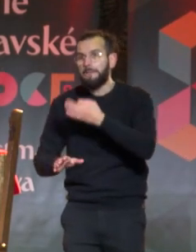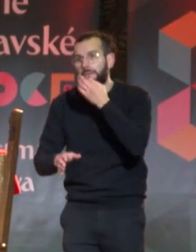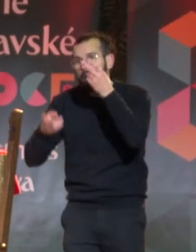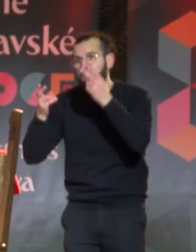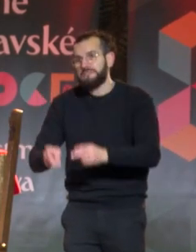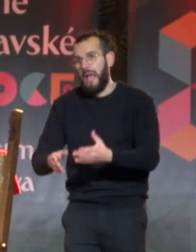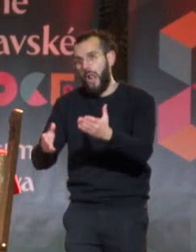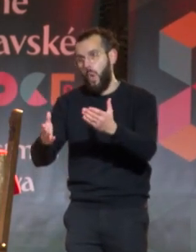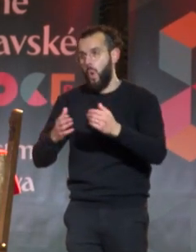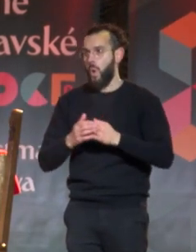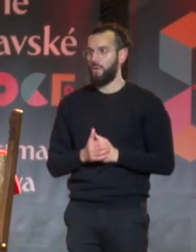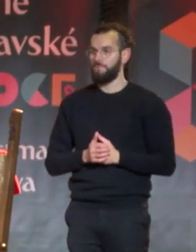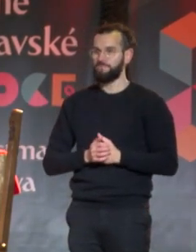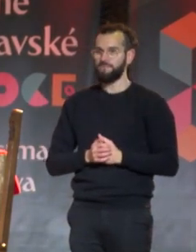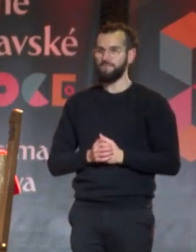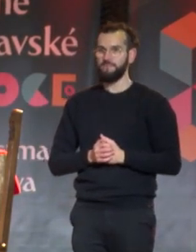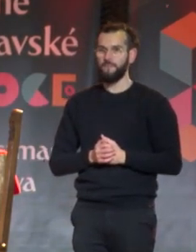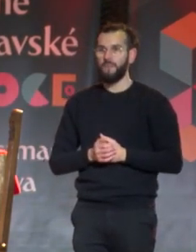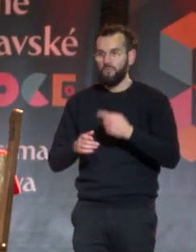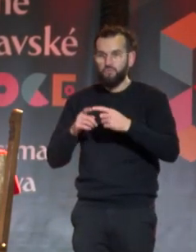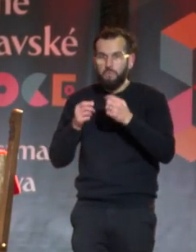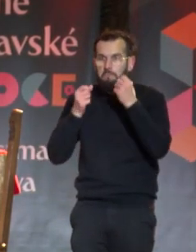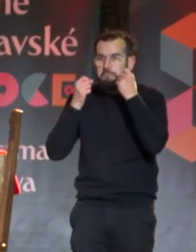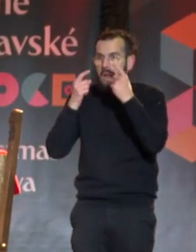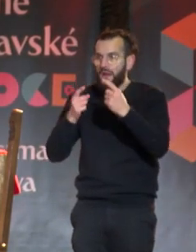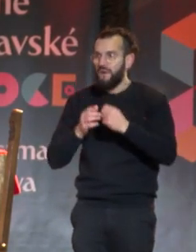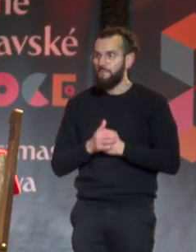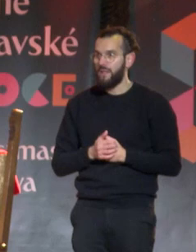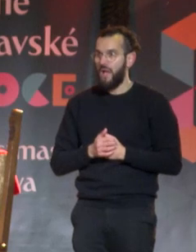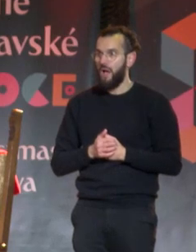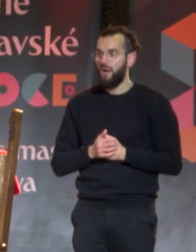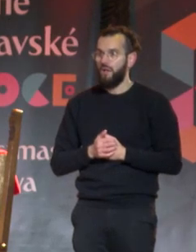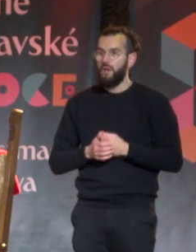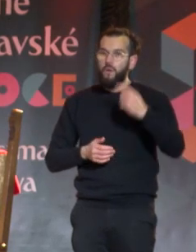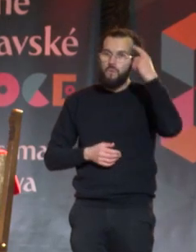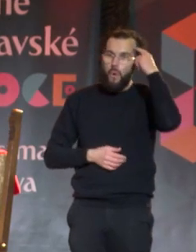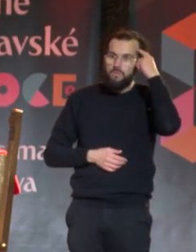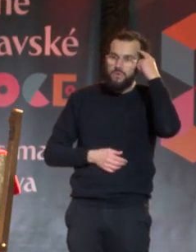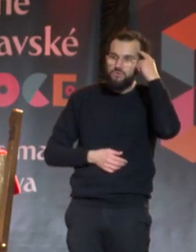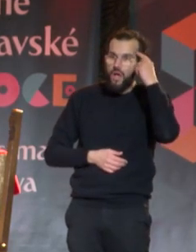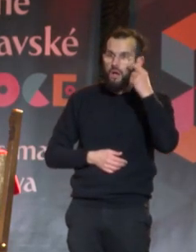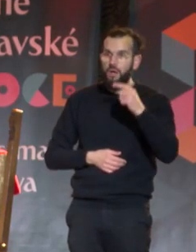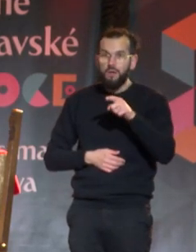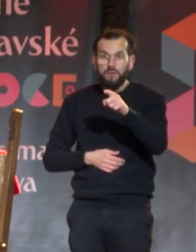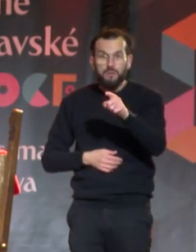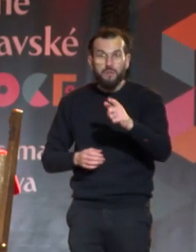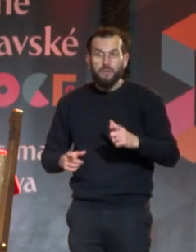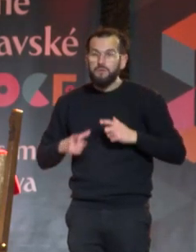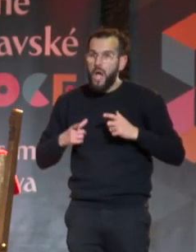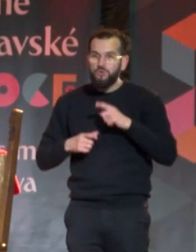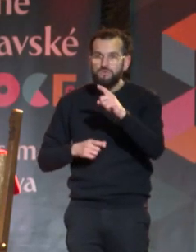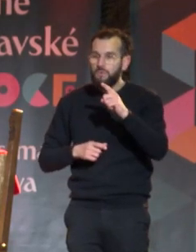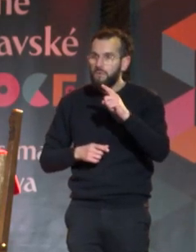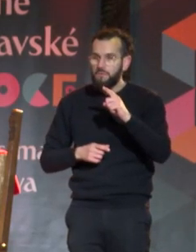vám stalo. Koktá trochu prekvapene a stále si ju prezerá. Ste takto naživo